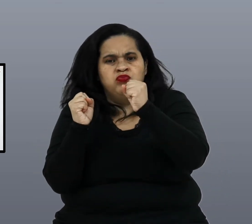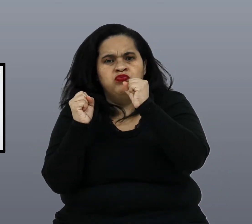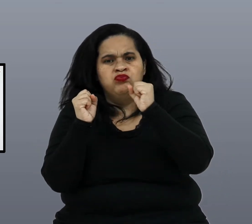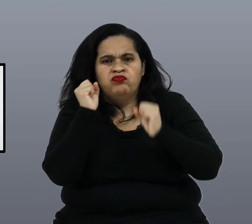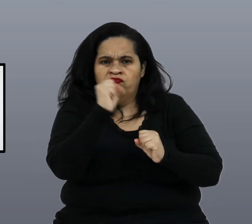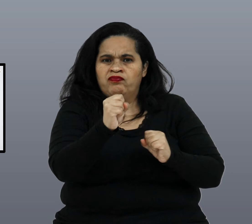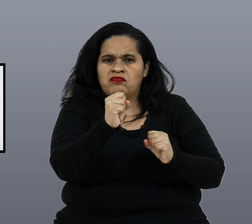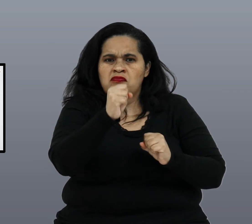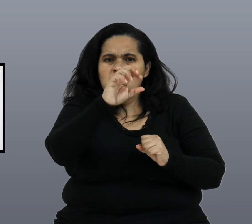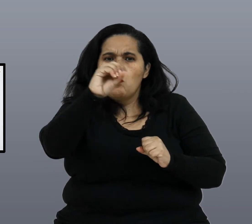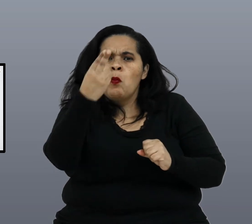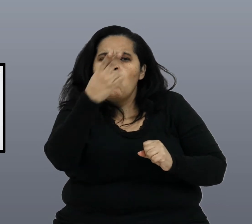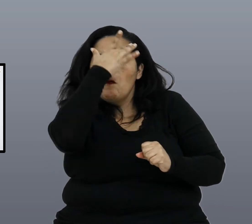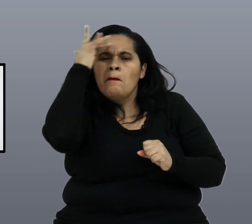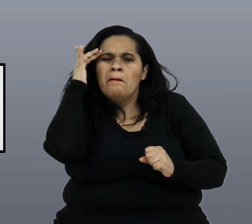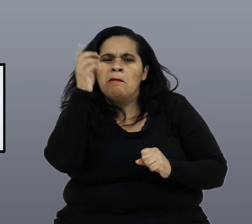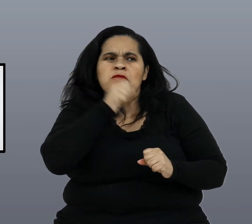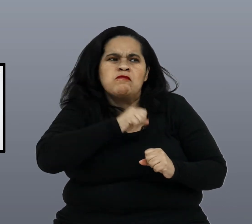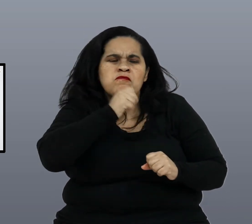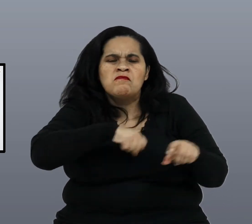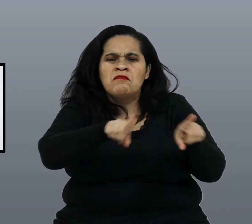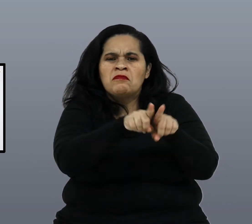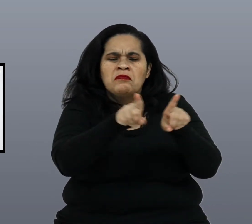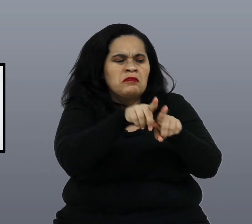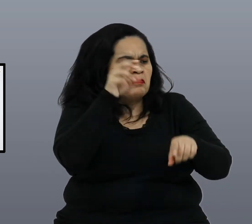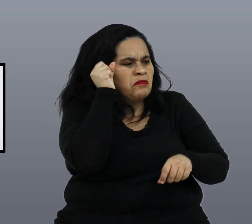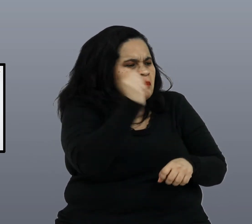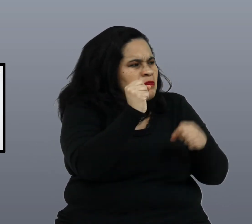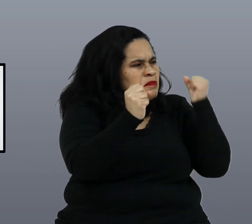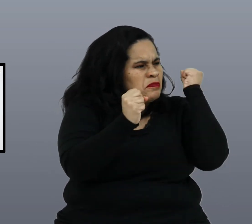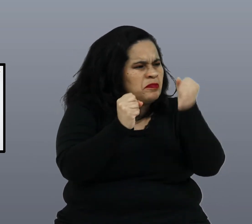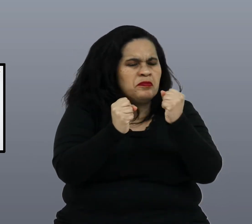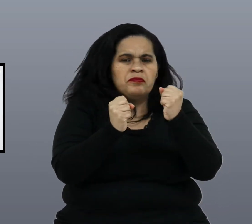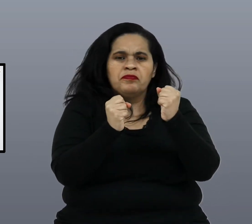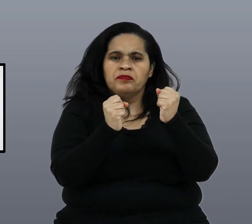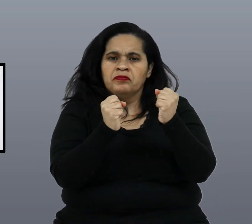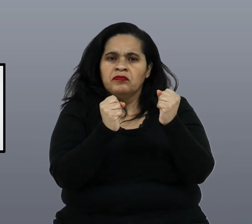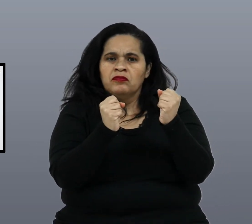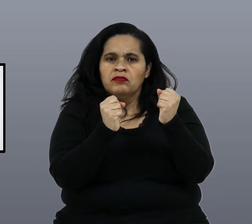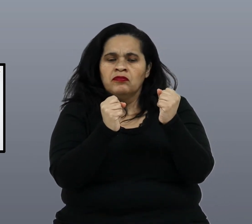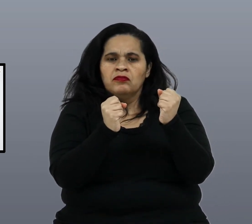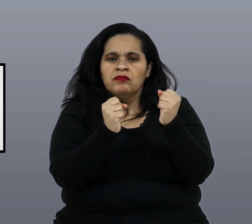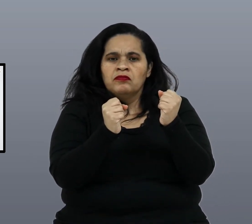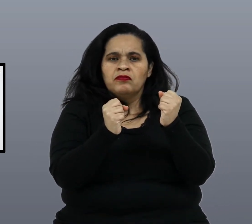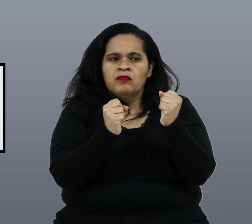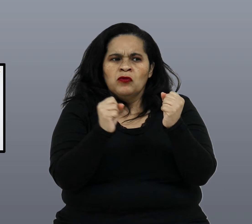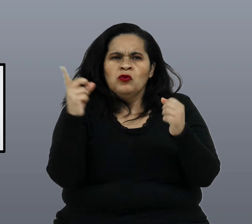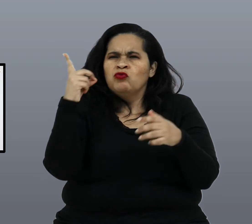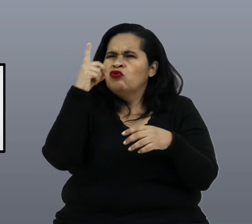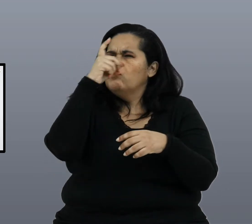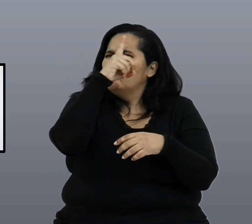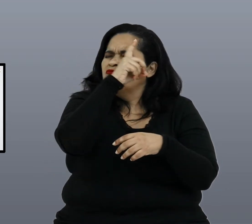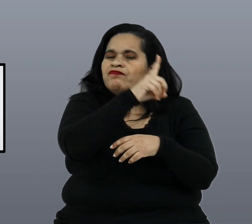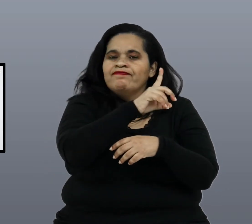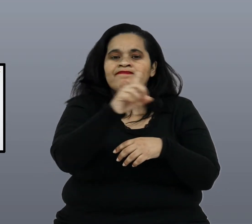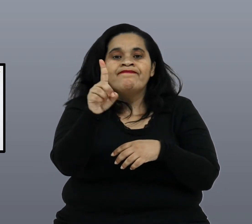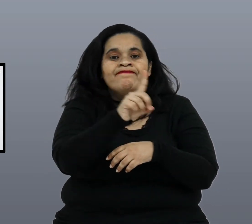essas pessoas se levantassem contra o Império Romano, contra os Césares, para eles não tinha nenhuma dificuldade em